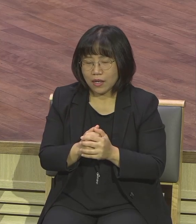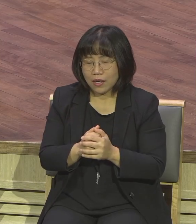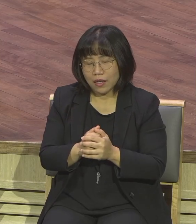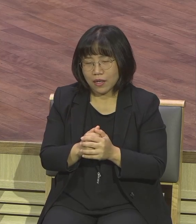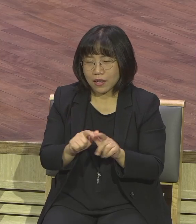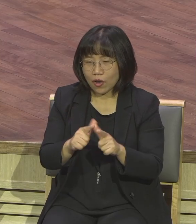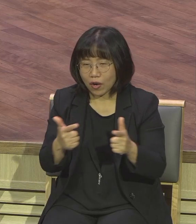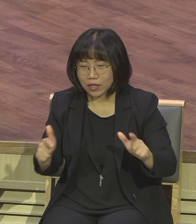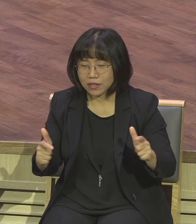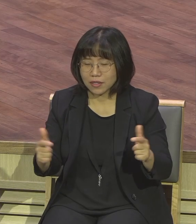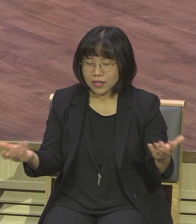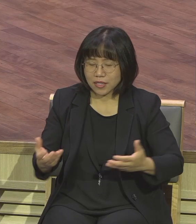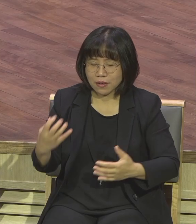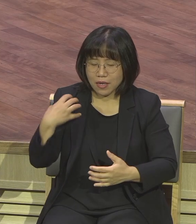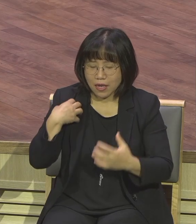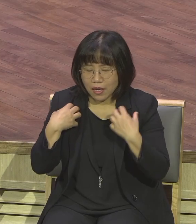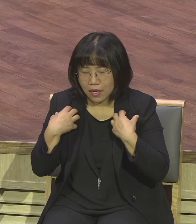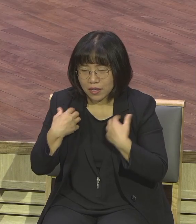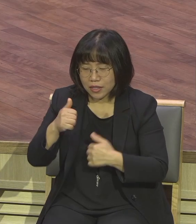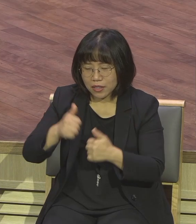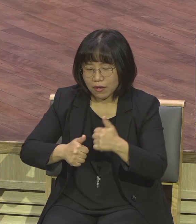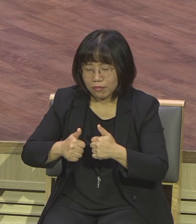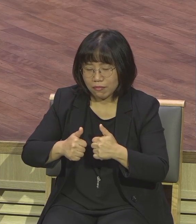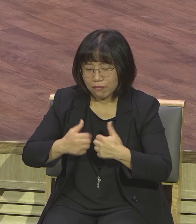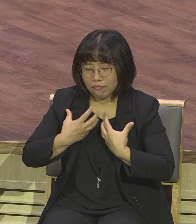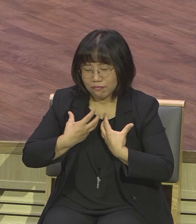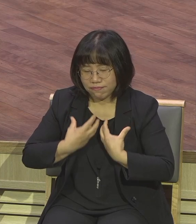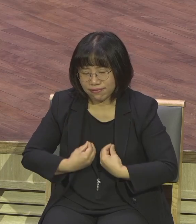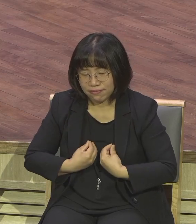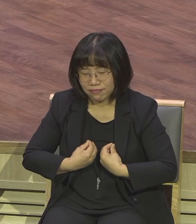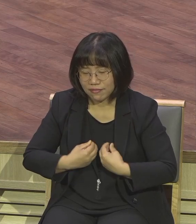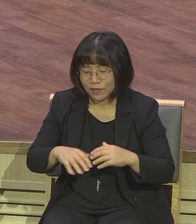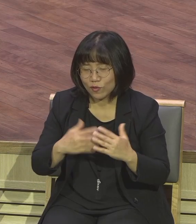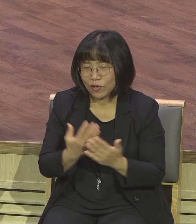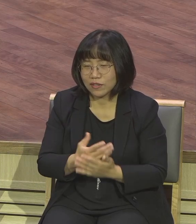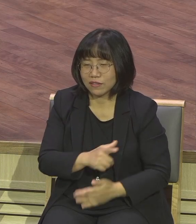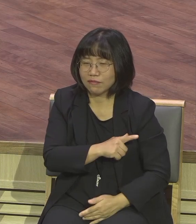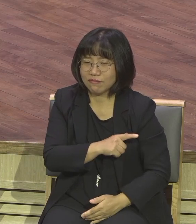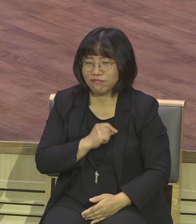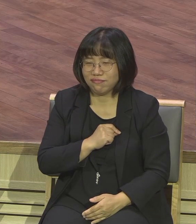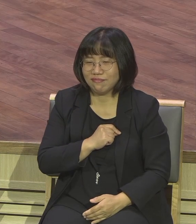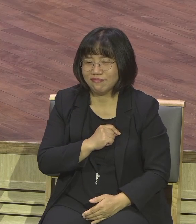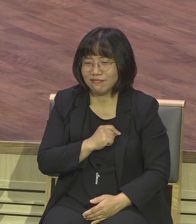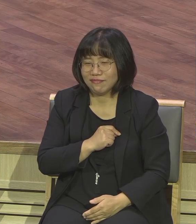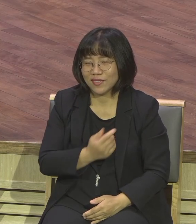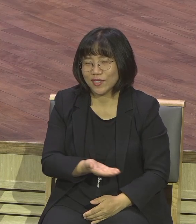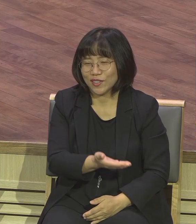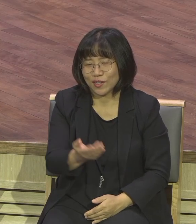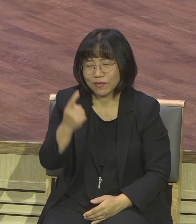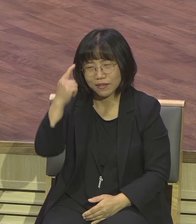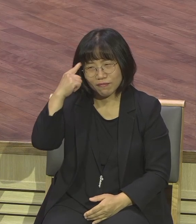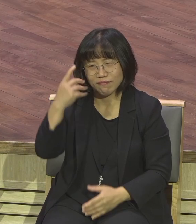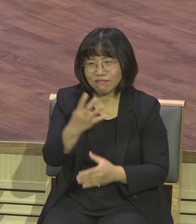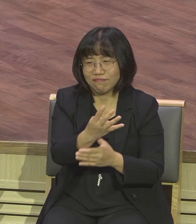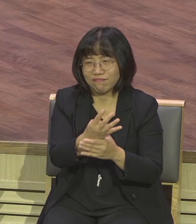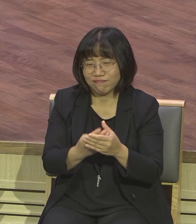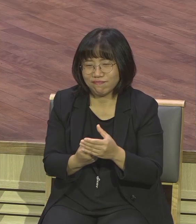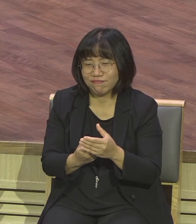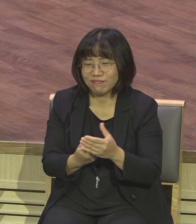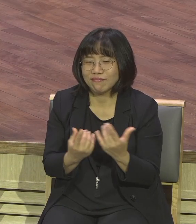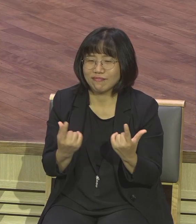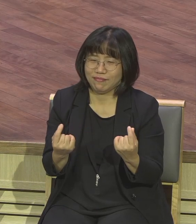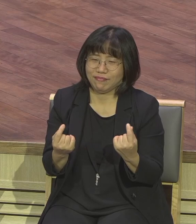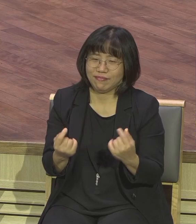보니까 이래저래 막 시험 들고 낙심해가지고 앵꼬가 되었어. 앵꼬 은혜 하나도 없어. 은혜 하나도 못 받아.